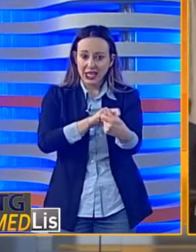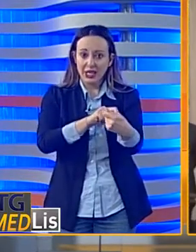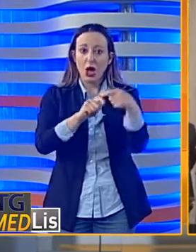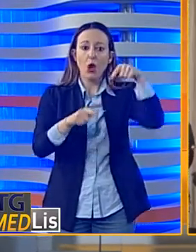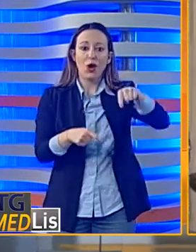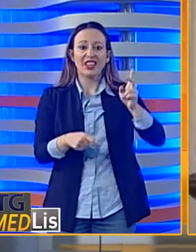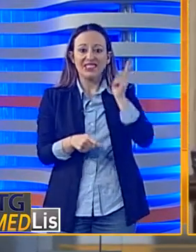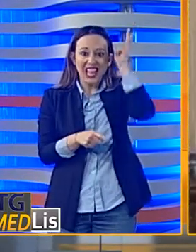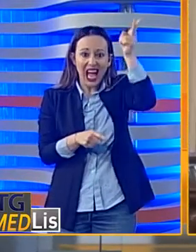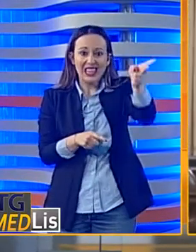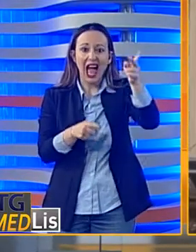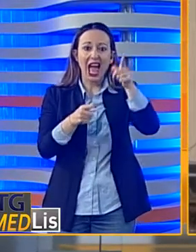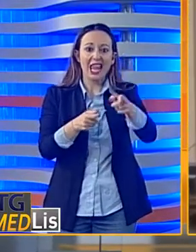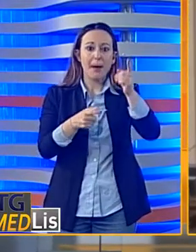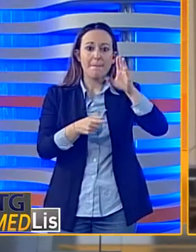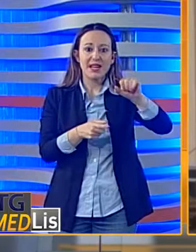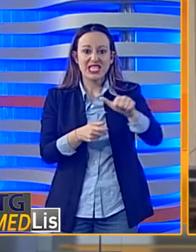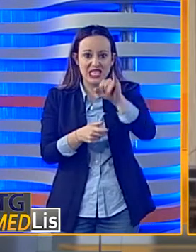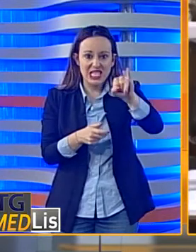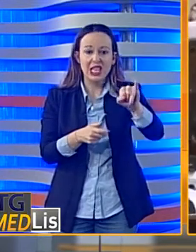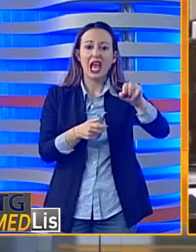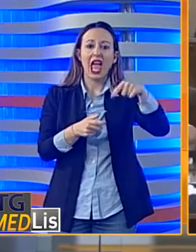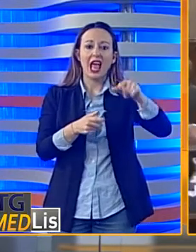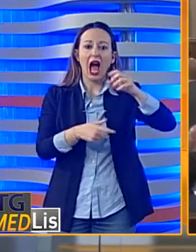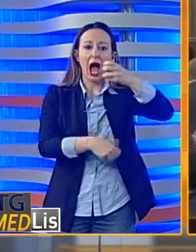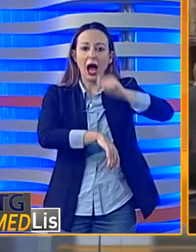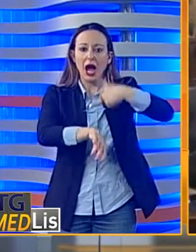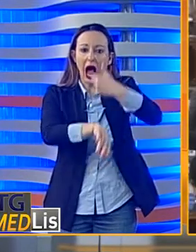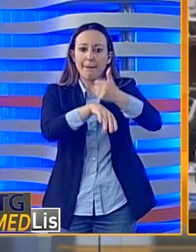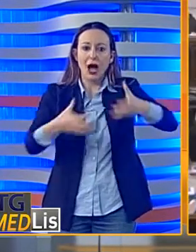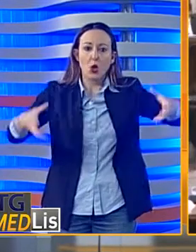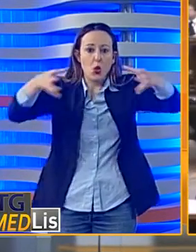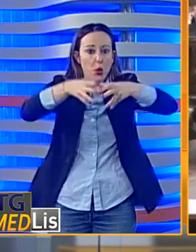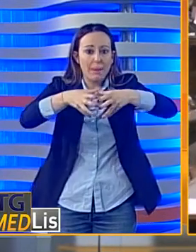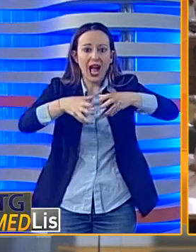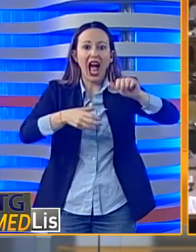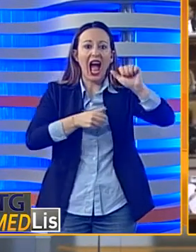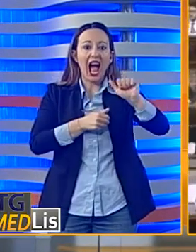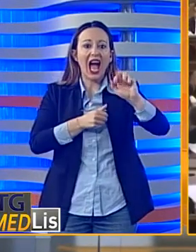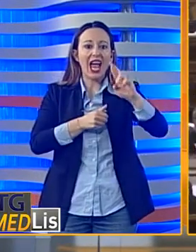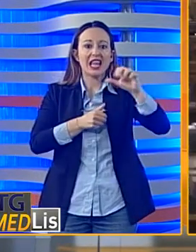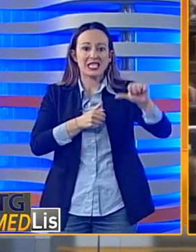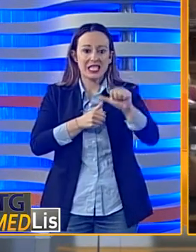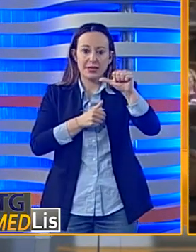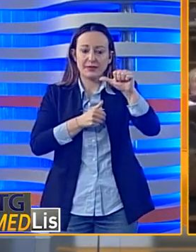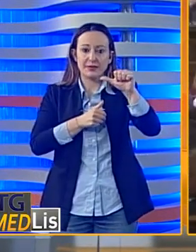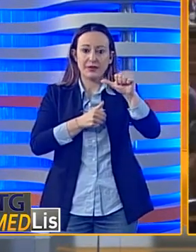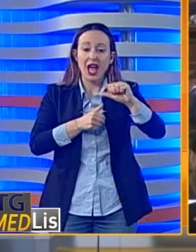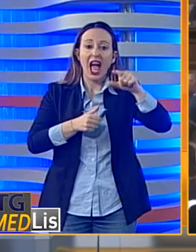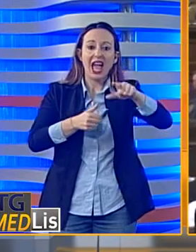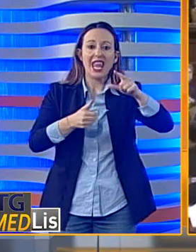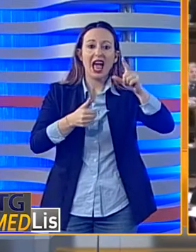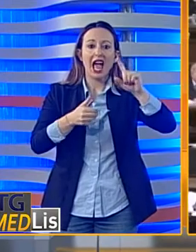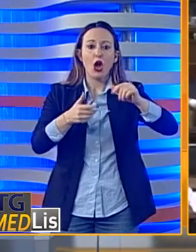destino di Riscossione Sicilia, che il governo vuole salvare. Sarà presentata una legge ad hoc per la creazione di una